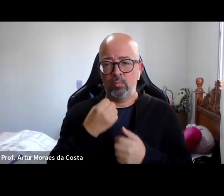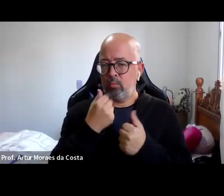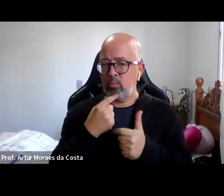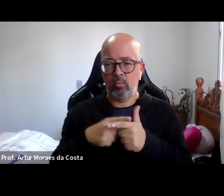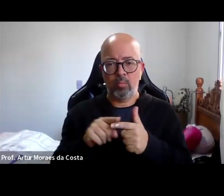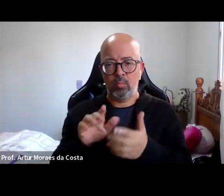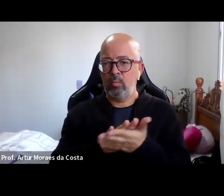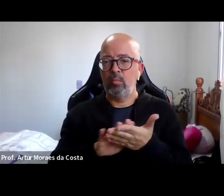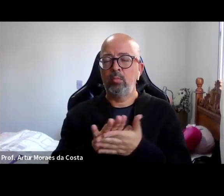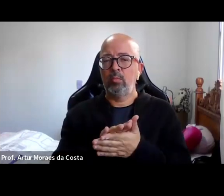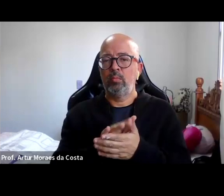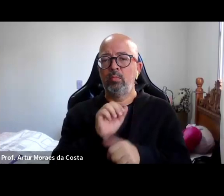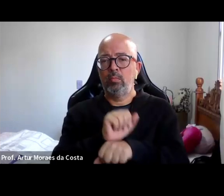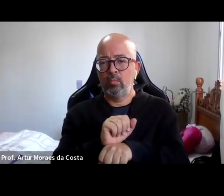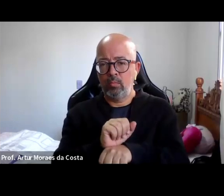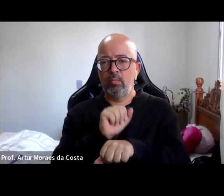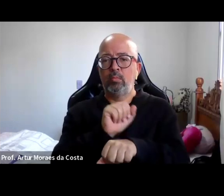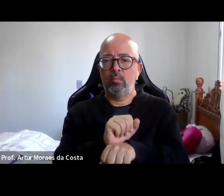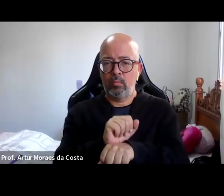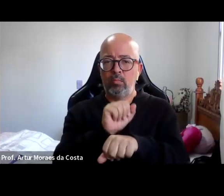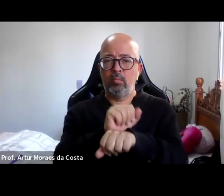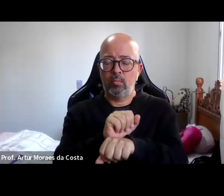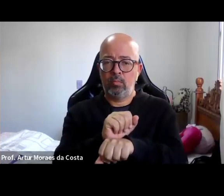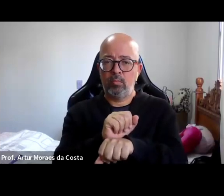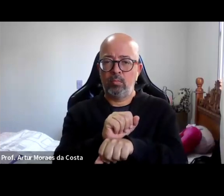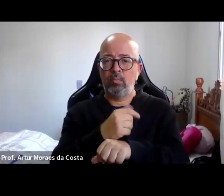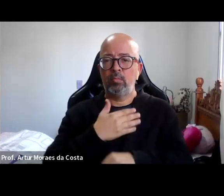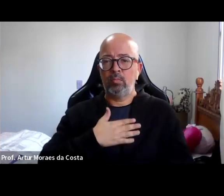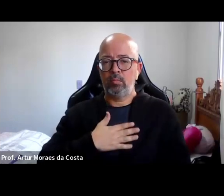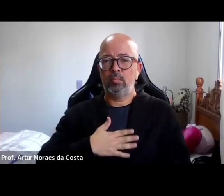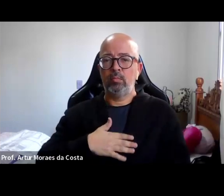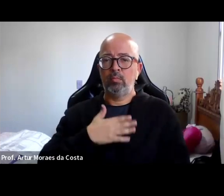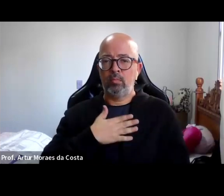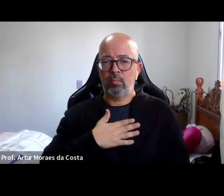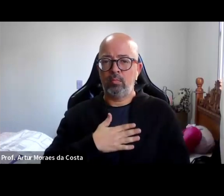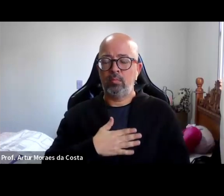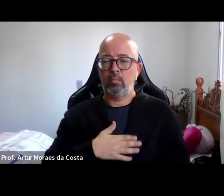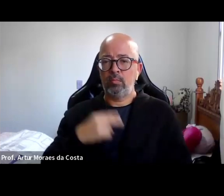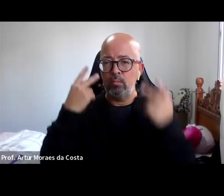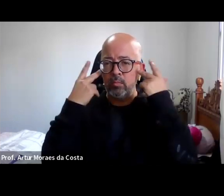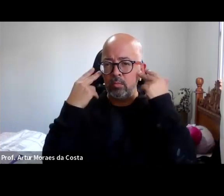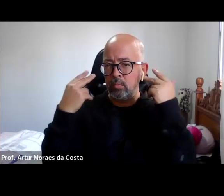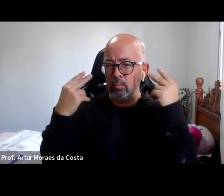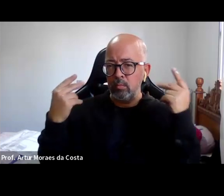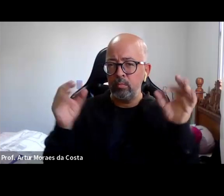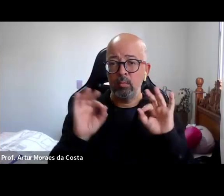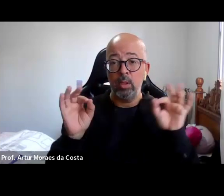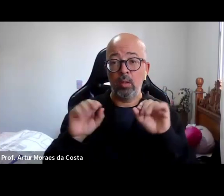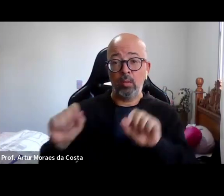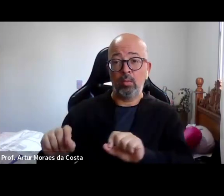intervención Así que espero que se concentren plenamente en lo que estaré conversando con ustedes